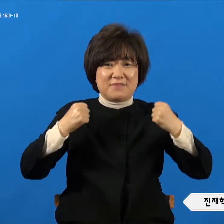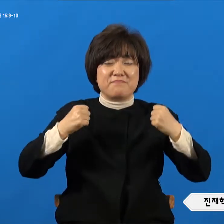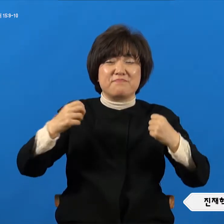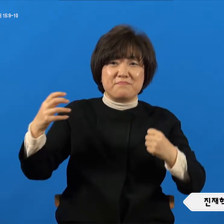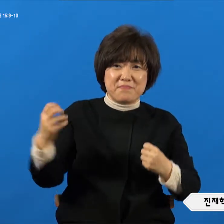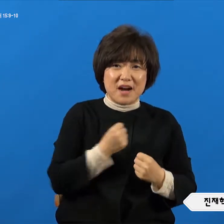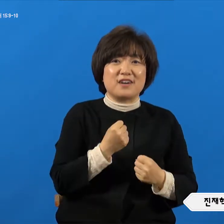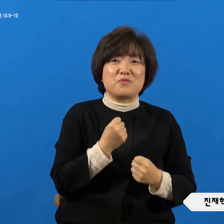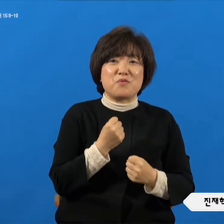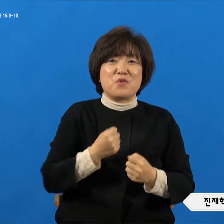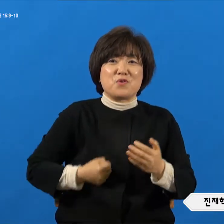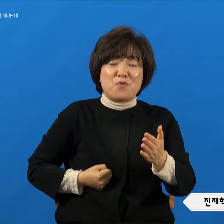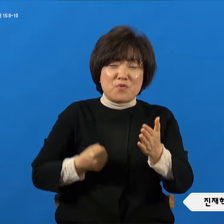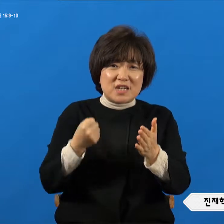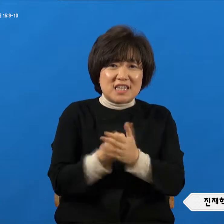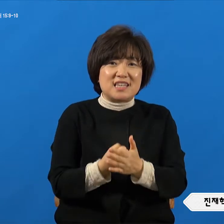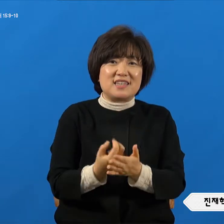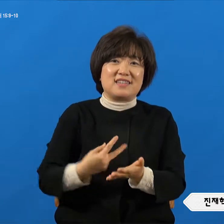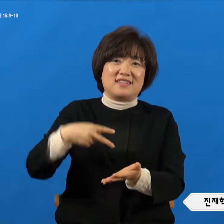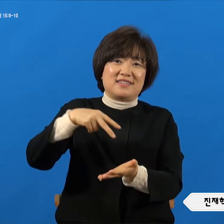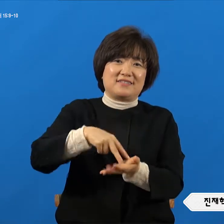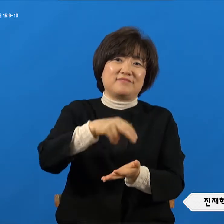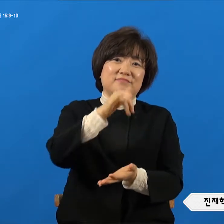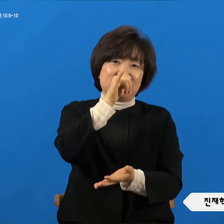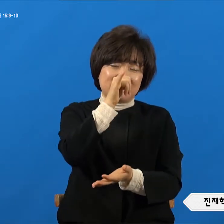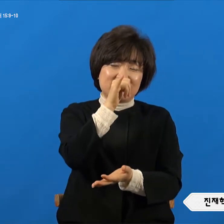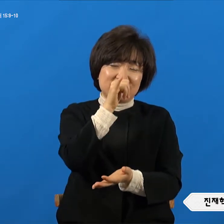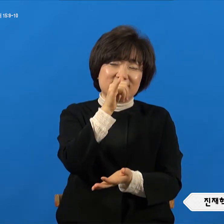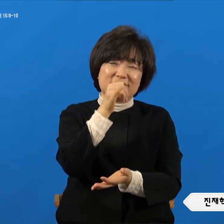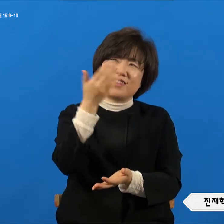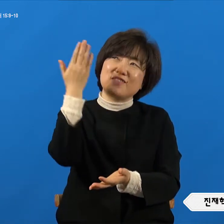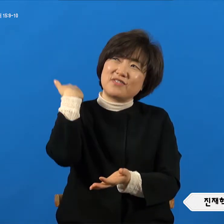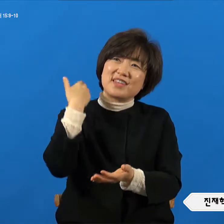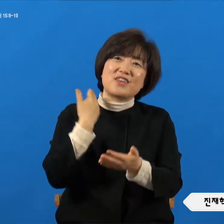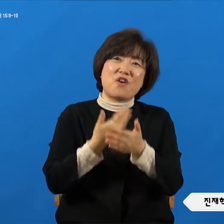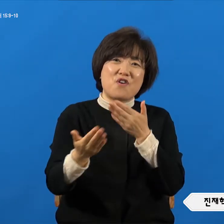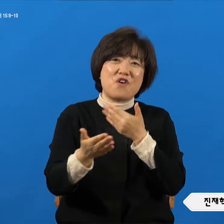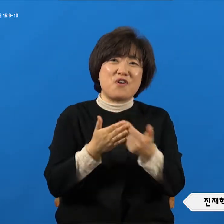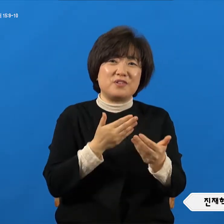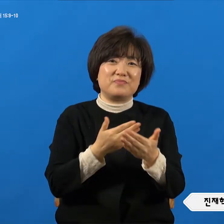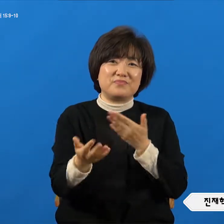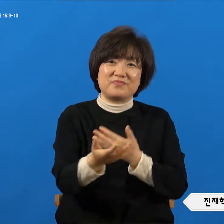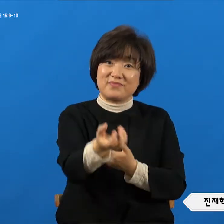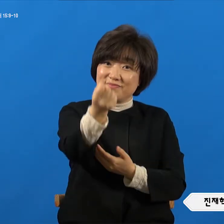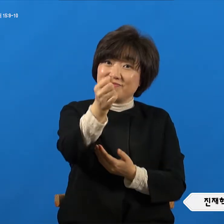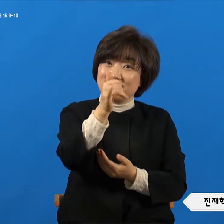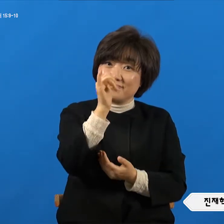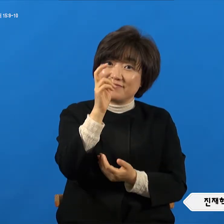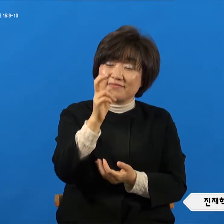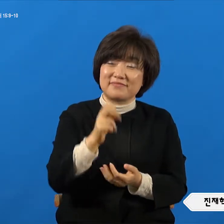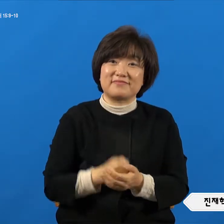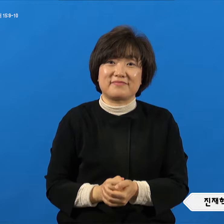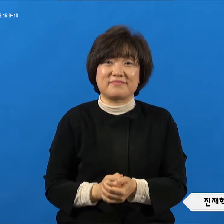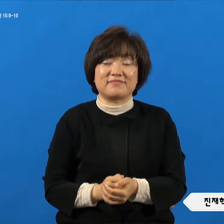힘을 내며 용기를 가질 수 있었던 경험들을 우리는 가지고 있지 않습니까?